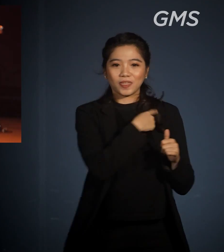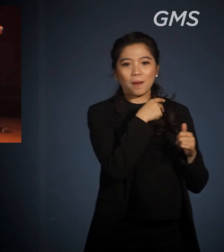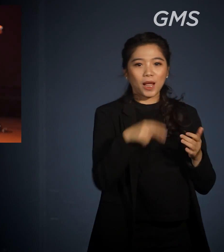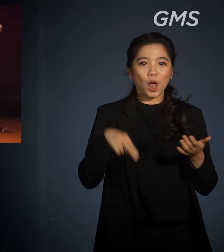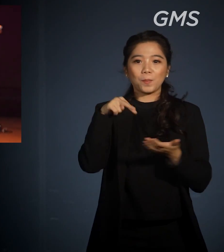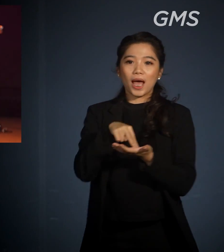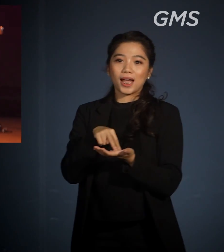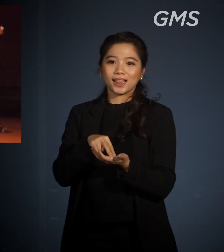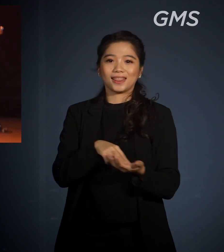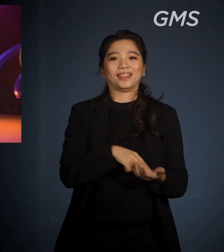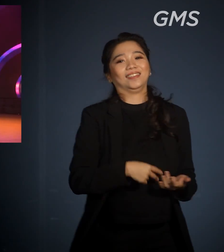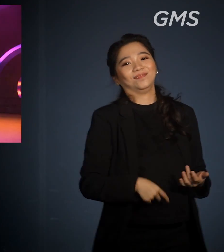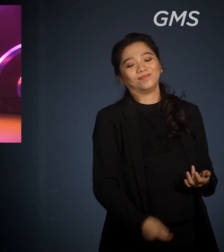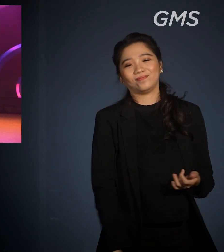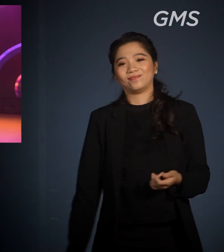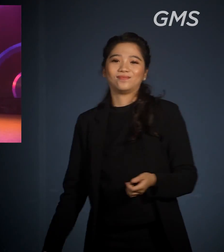kita melompat.